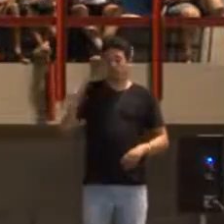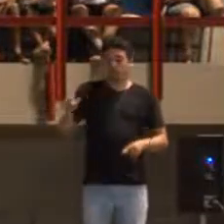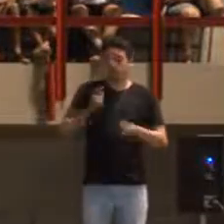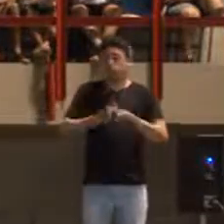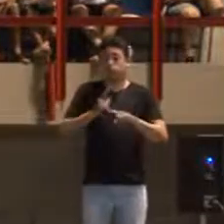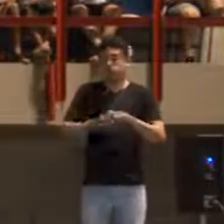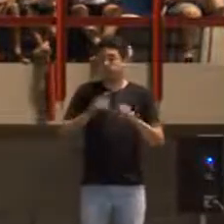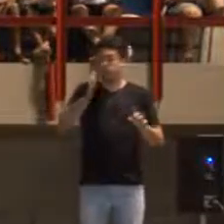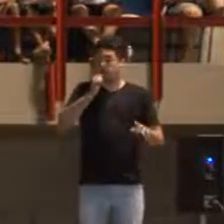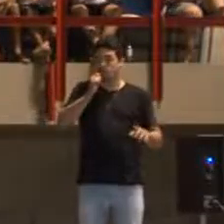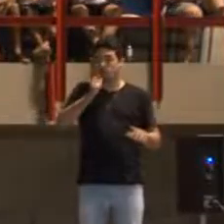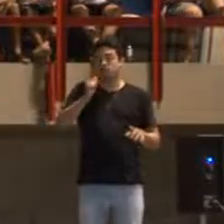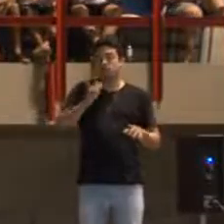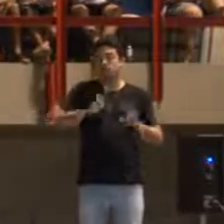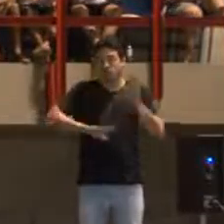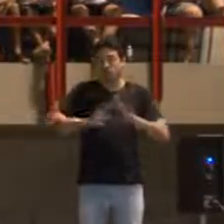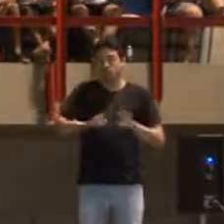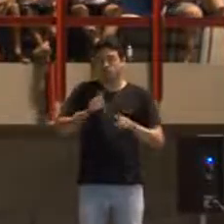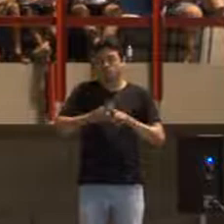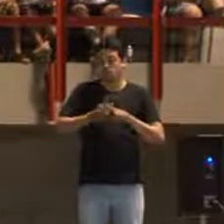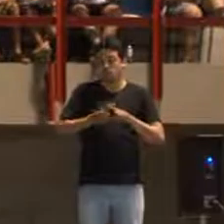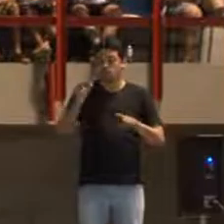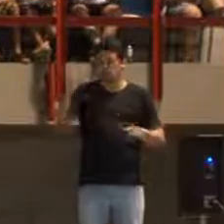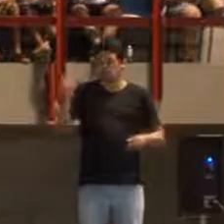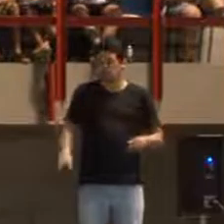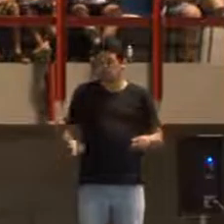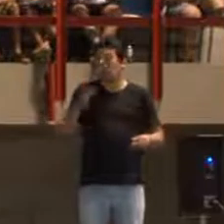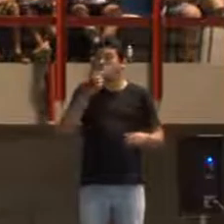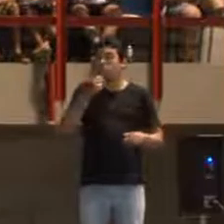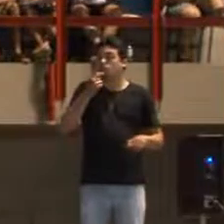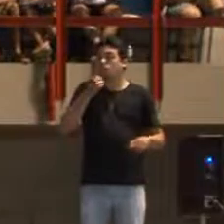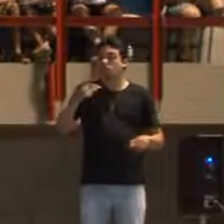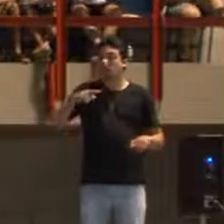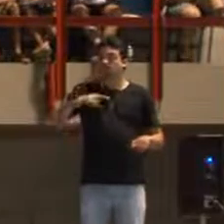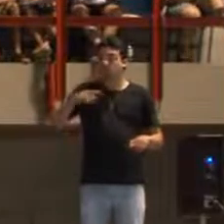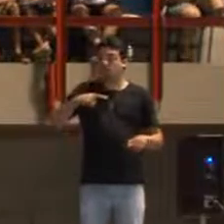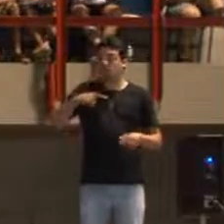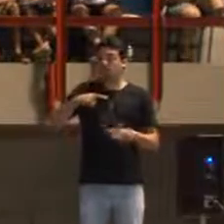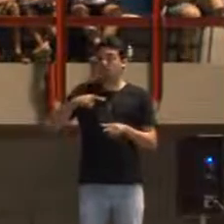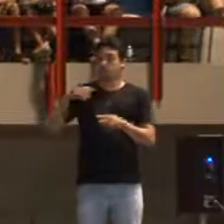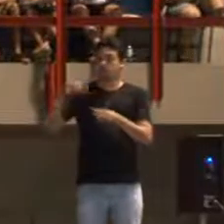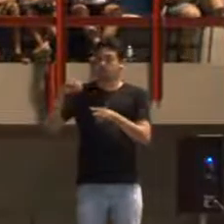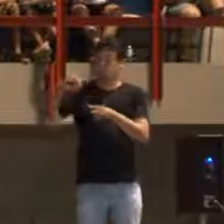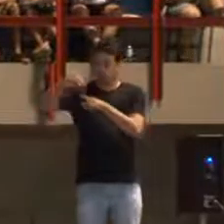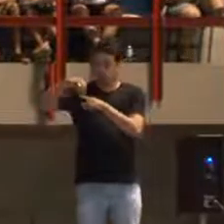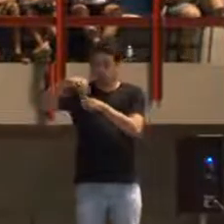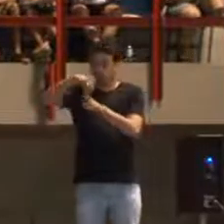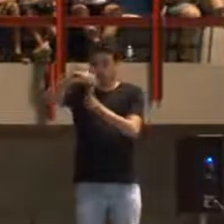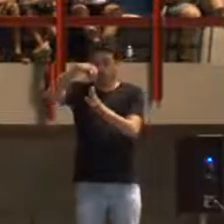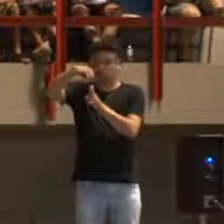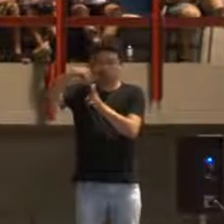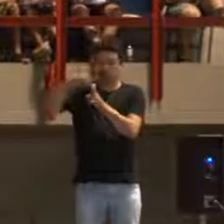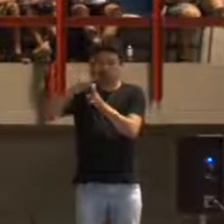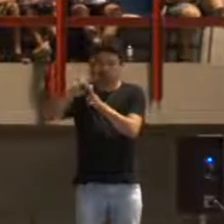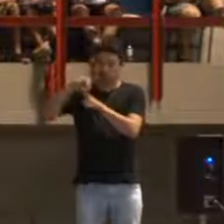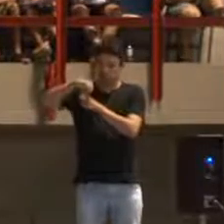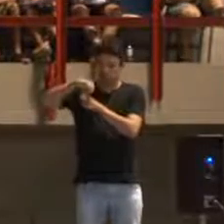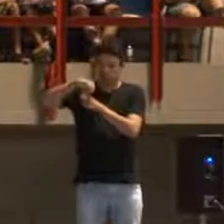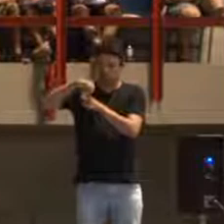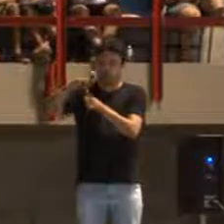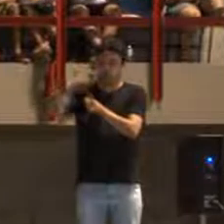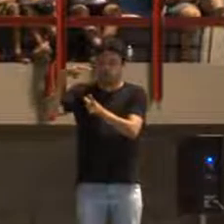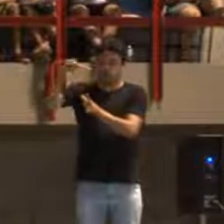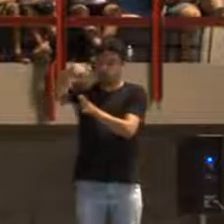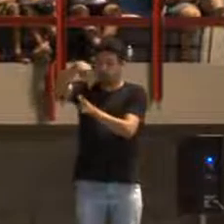por quê. Porque o homem, ele tendo verrugas no seu pênis, ele vai